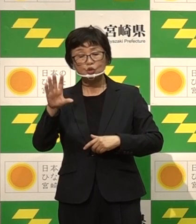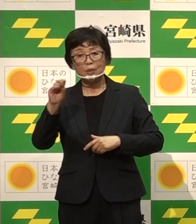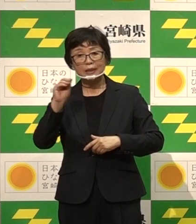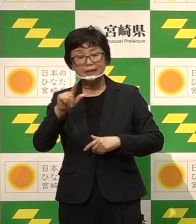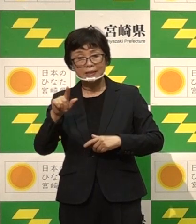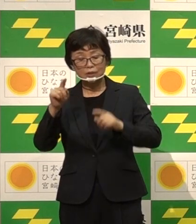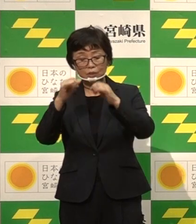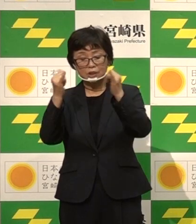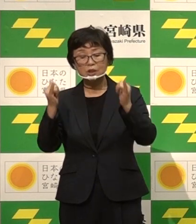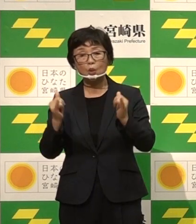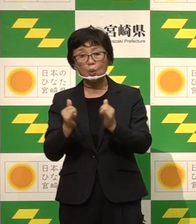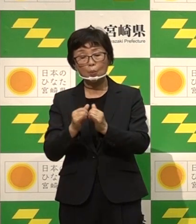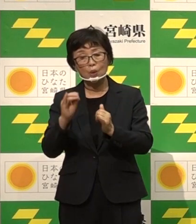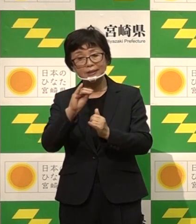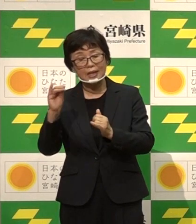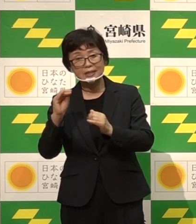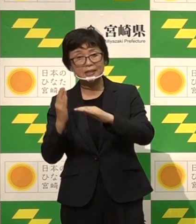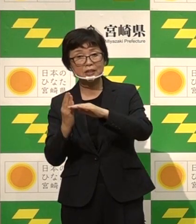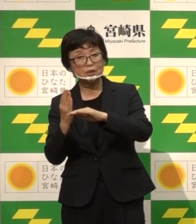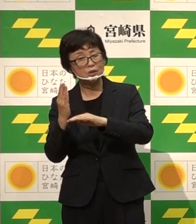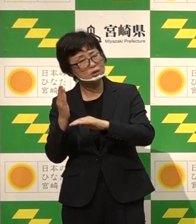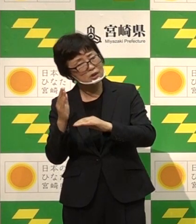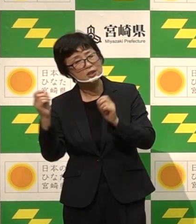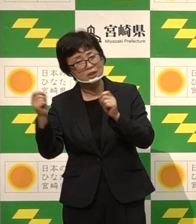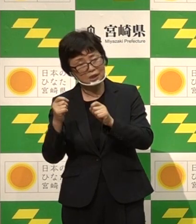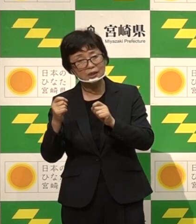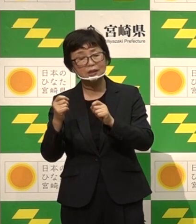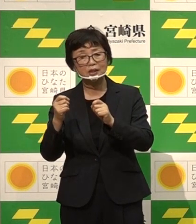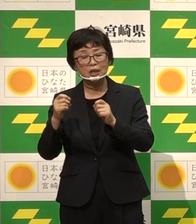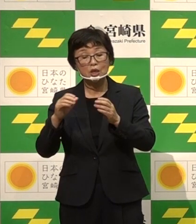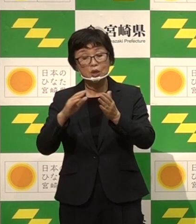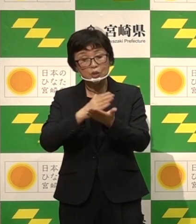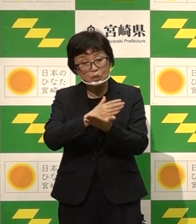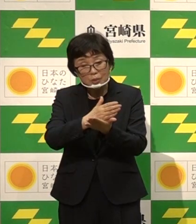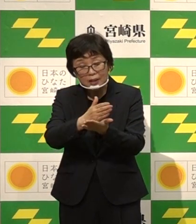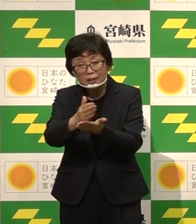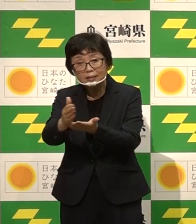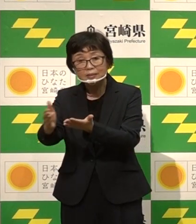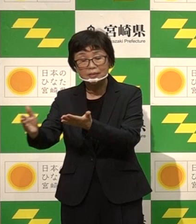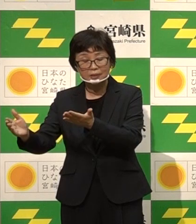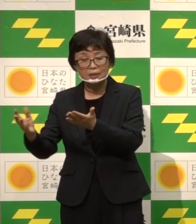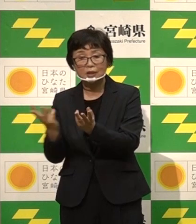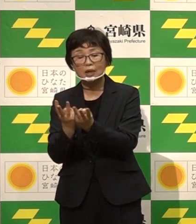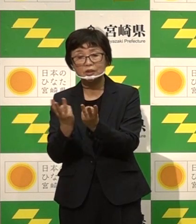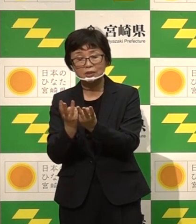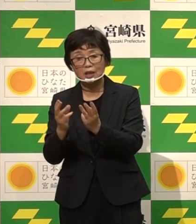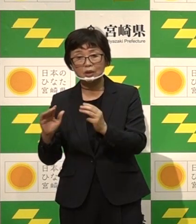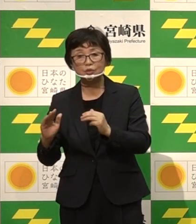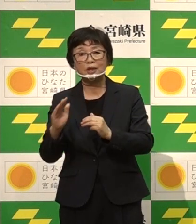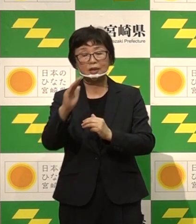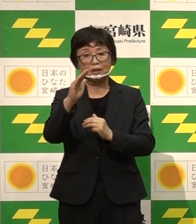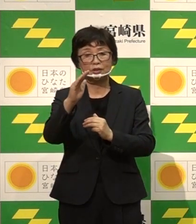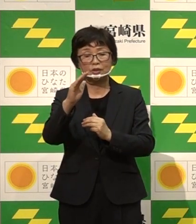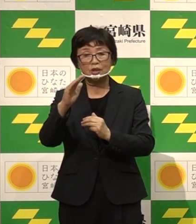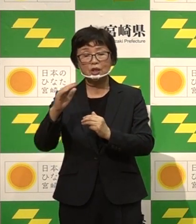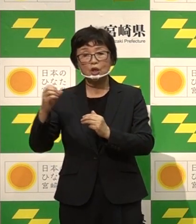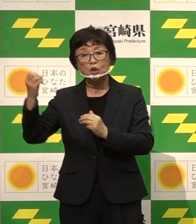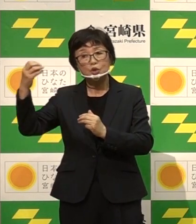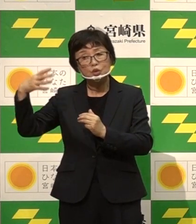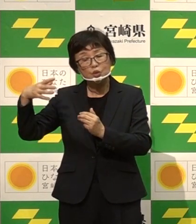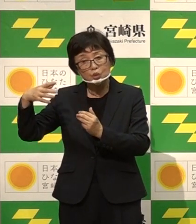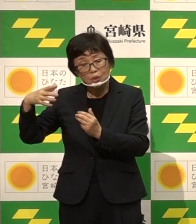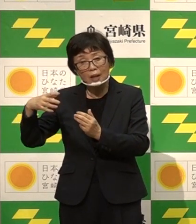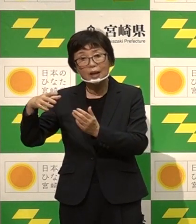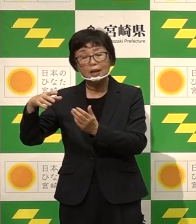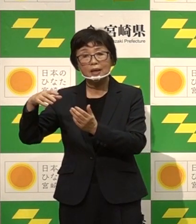1000人に近づこうとしている、そして全ての県域で上昇し、日向東臼杵県域を